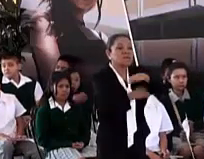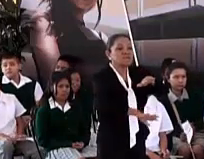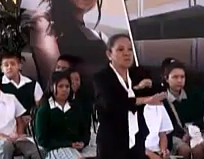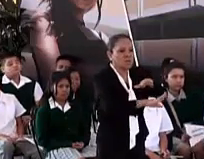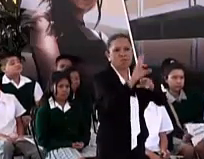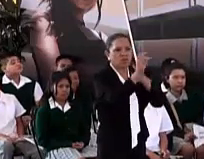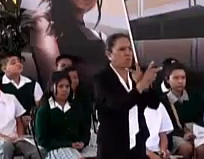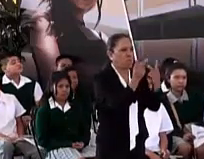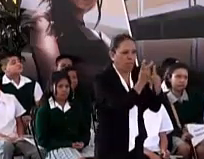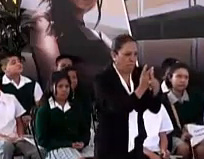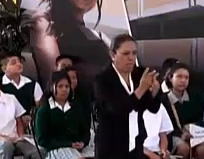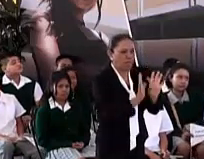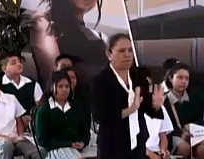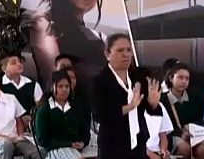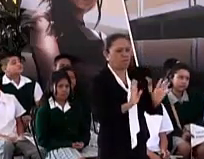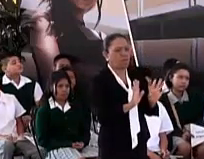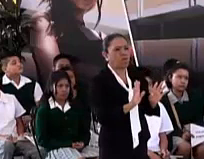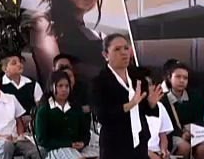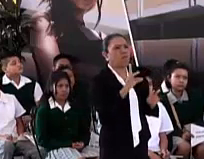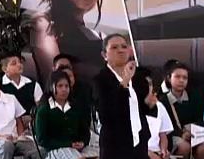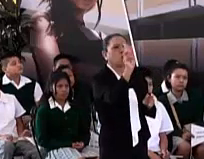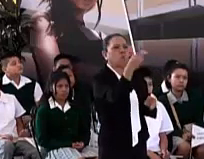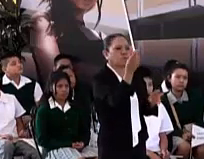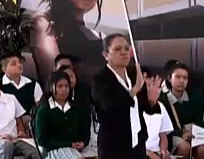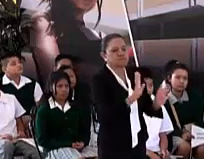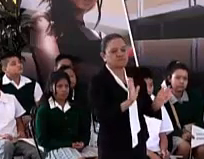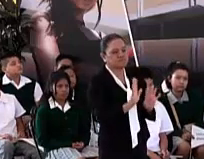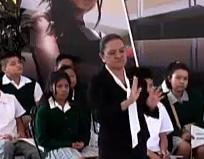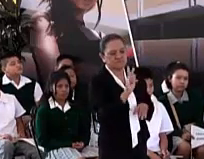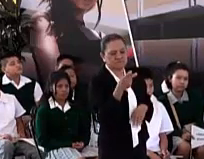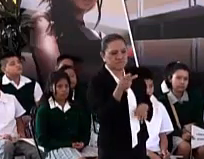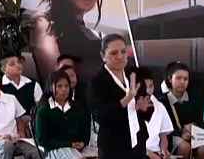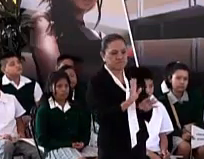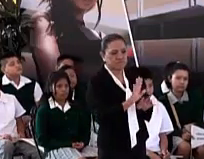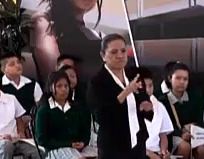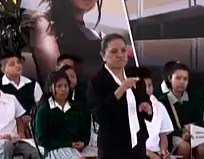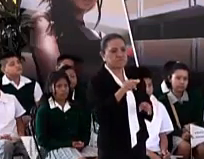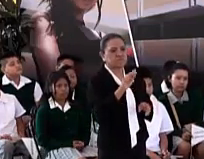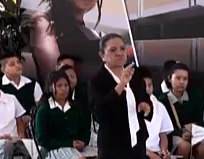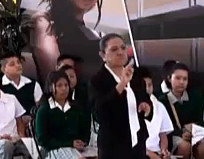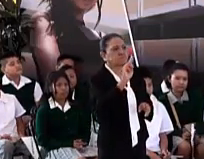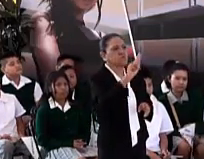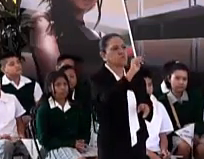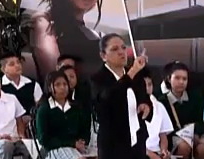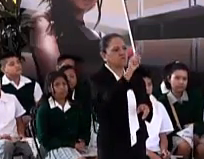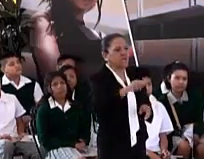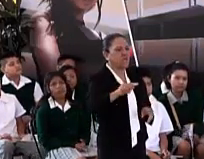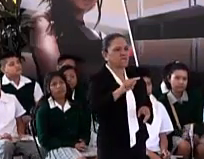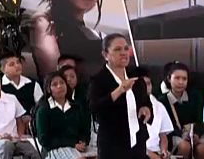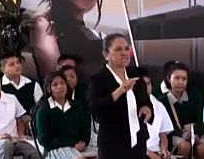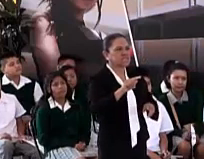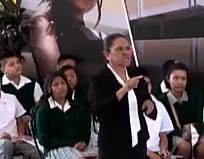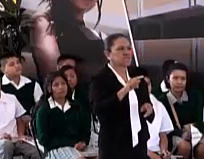de bachillerato, no hablo de la Universidad Politécnica, de la UTES, de los ECID y